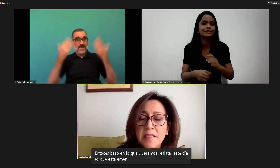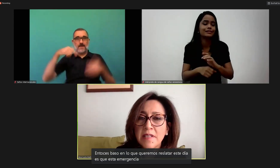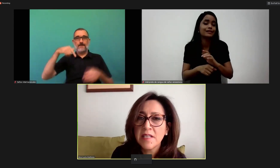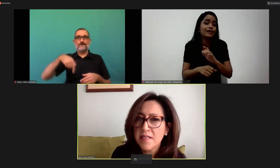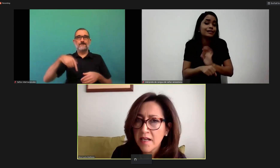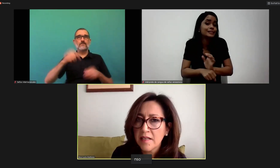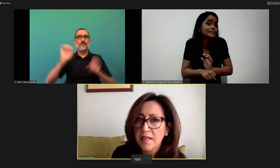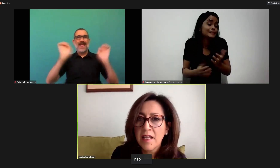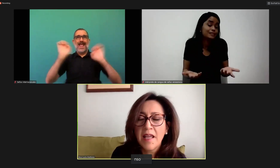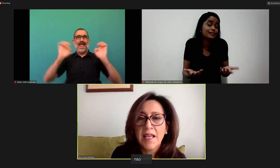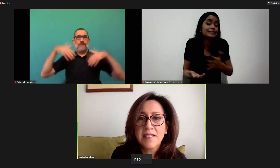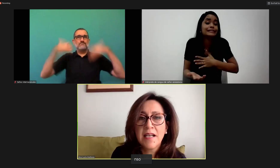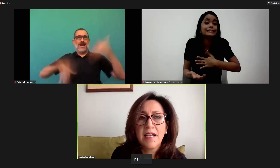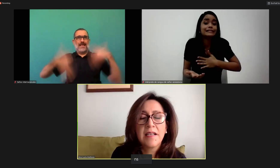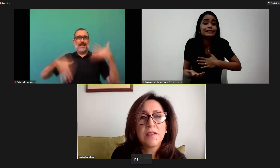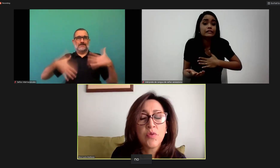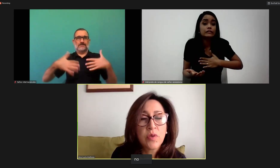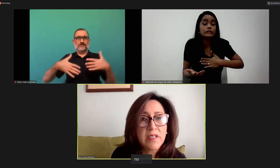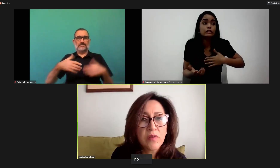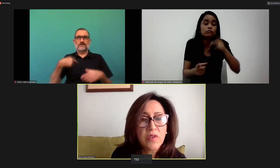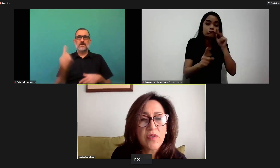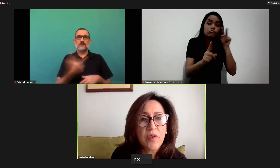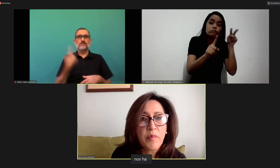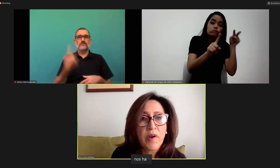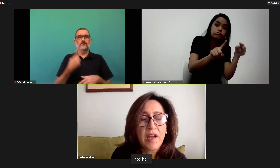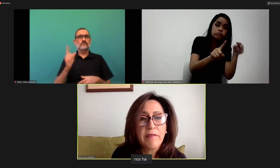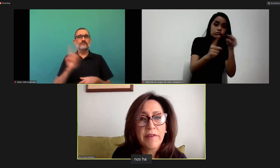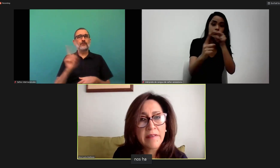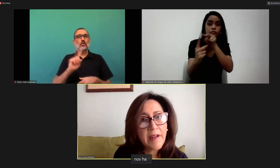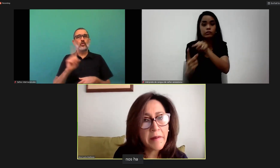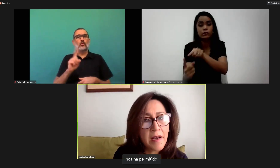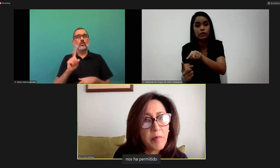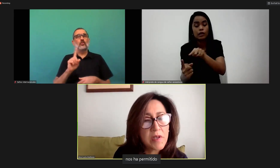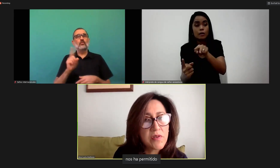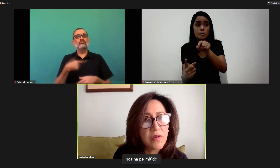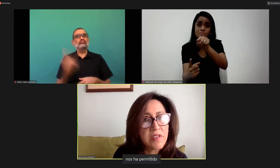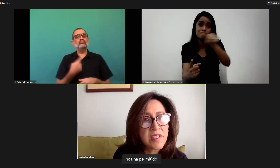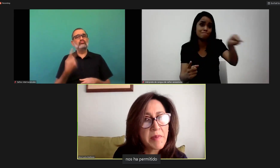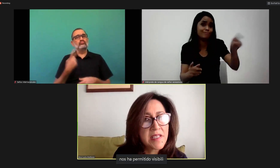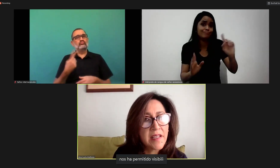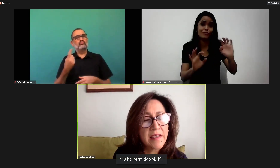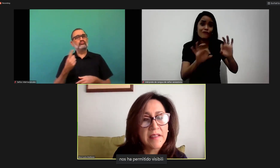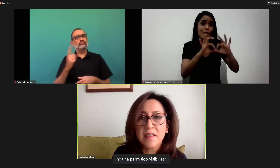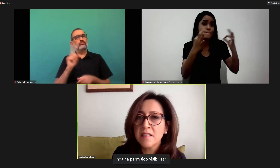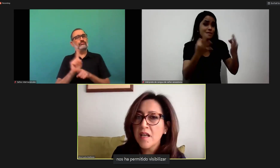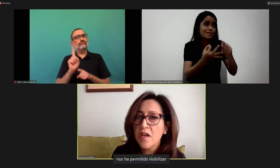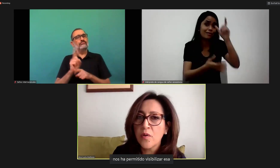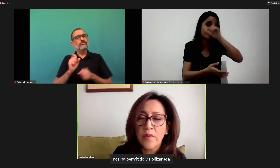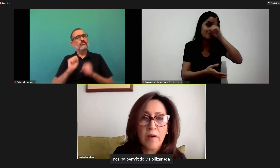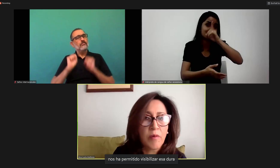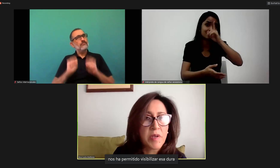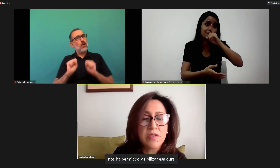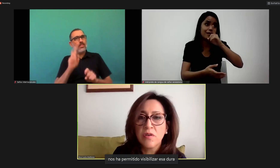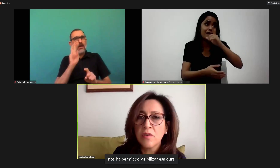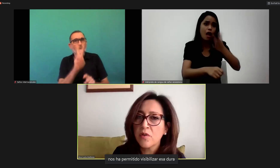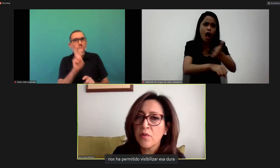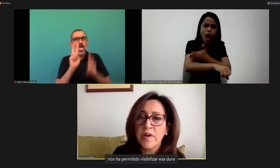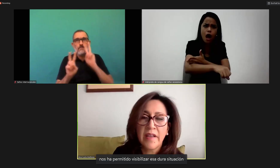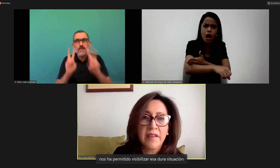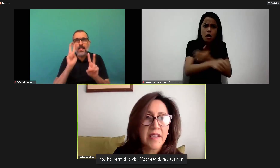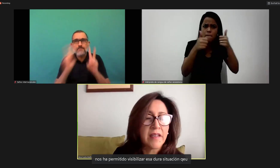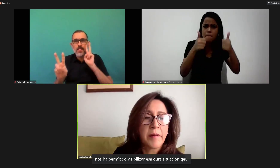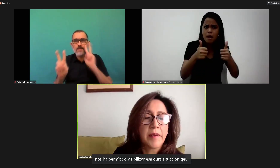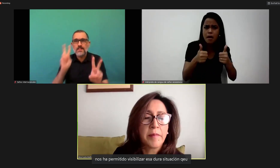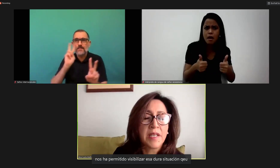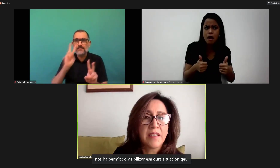permitido visibilizar esa dura situación por la que enfrentaba la población con discapacidad antes, con una convención, con